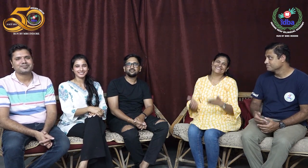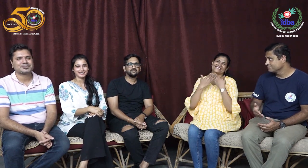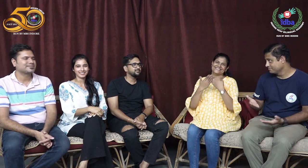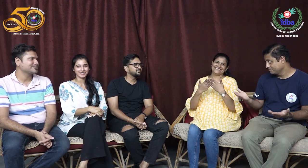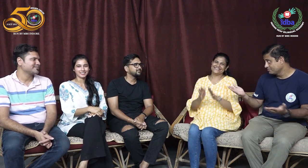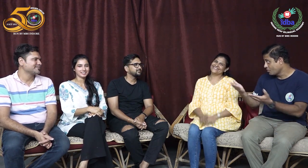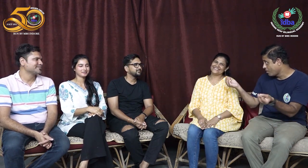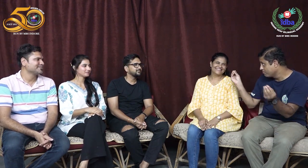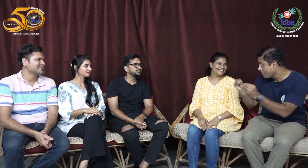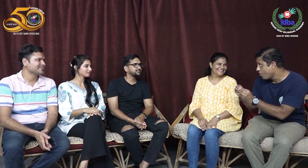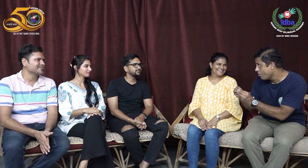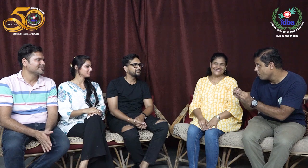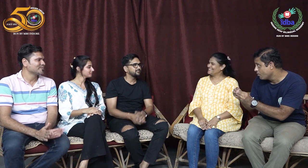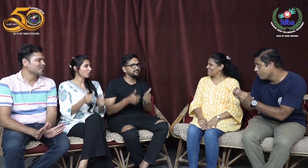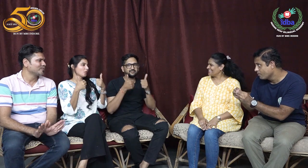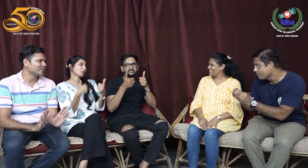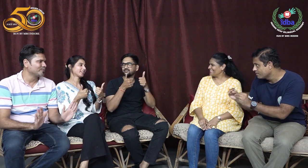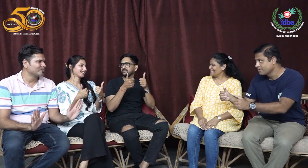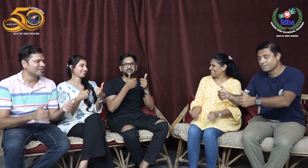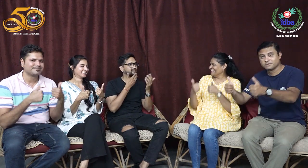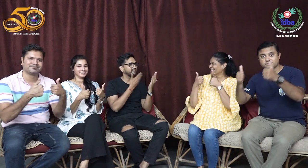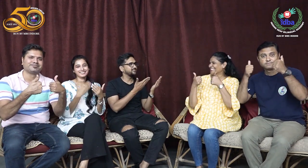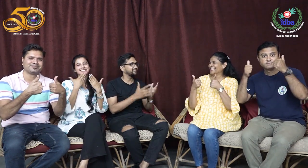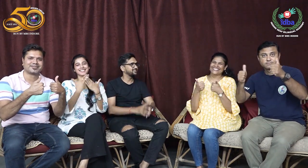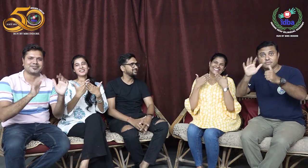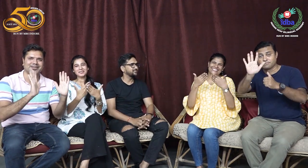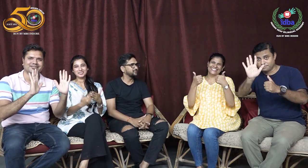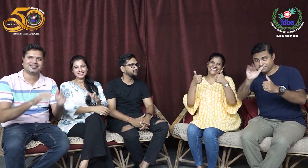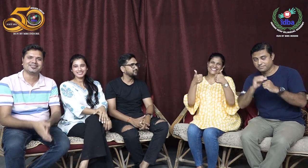हो पाएंगे। थैंक यू। और किसी को कुछ ऐड करना है? नहीं, बस थैंक यू।